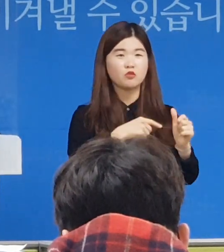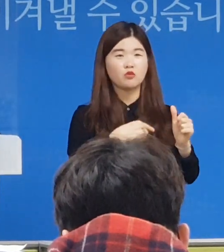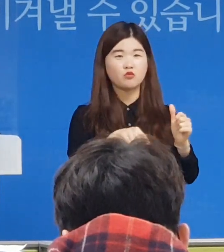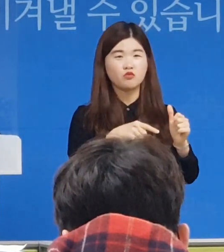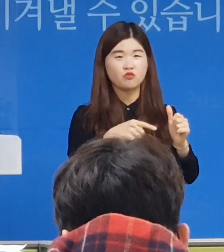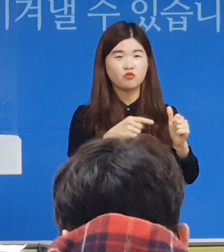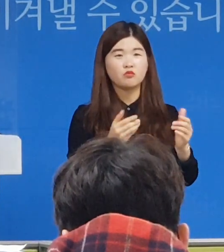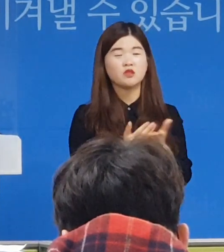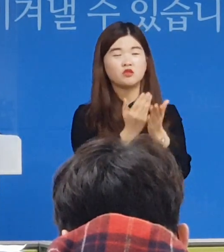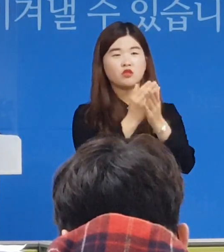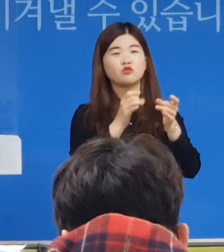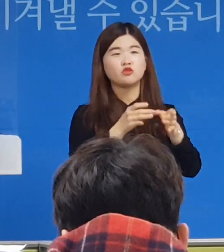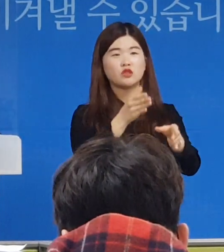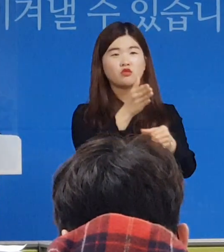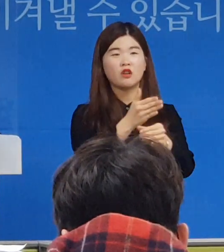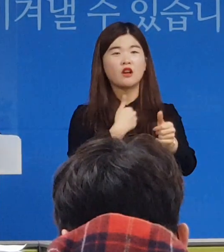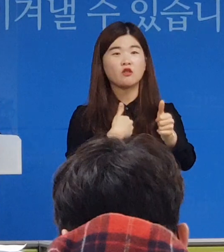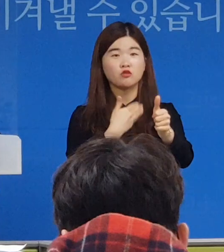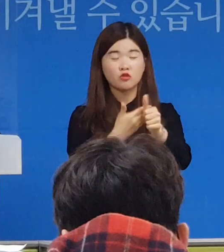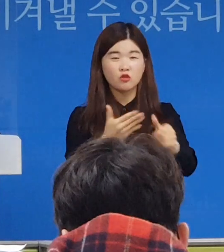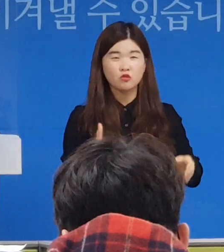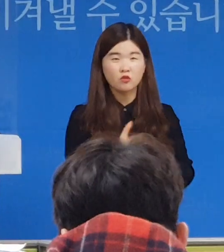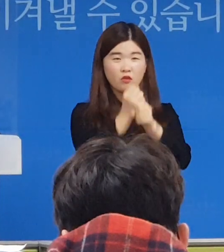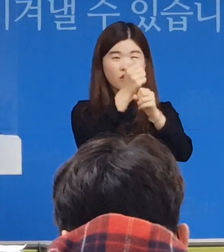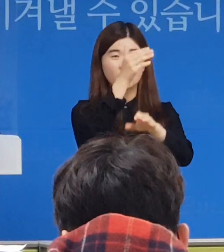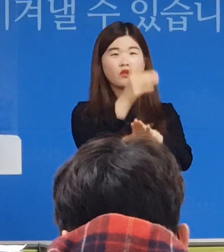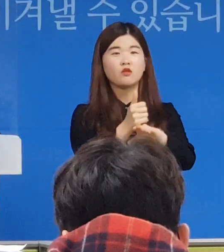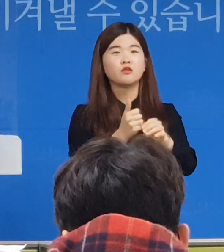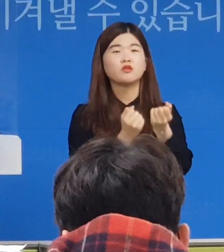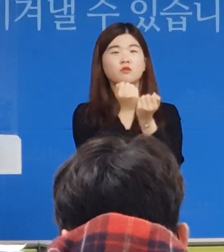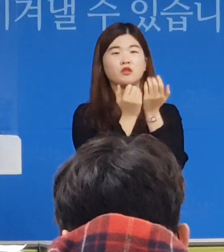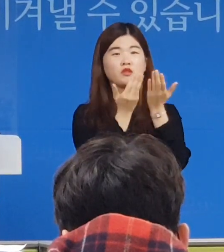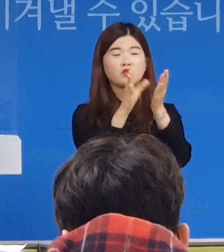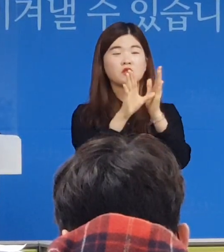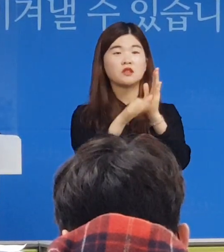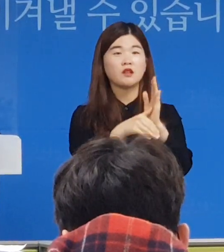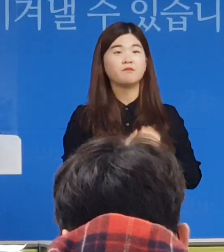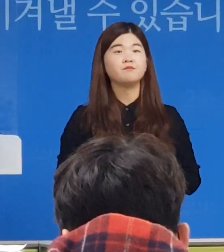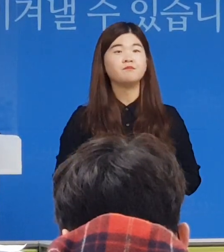있다는 말씀을 드립니다. 종합하여 결론적으로 말씀드리면